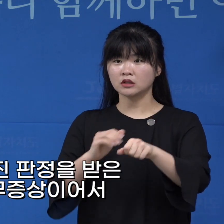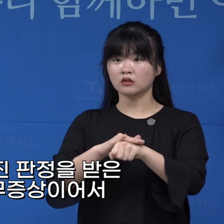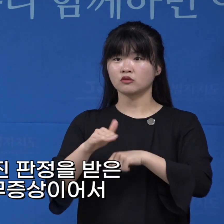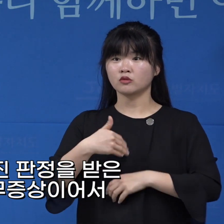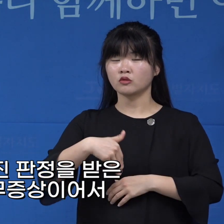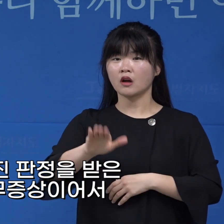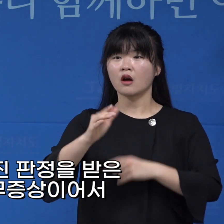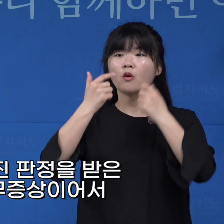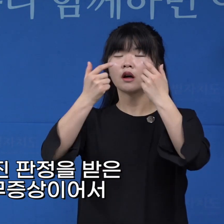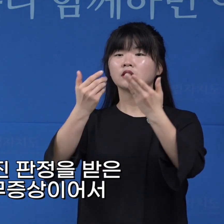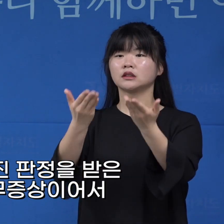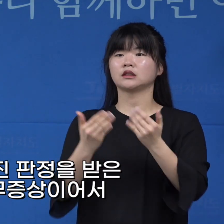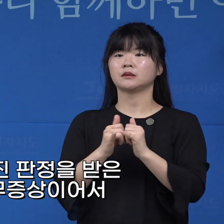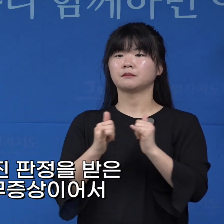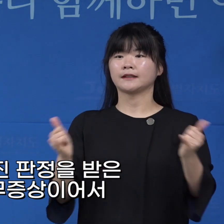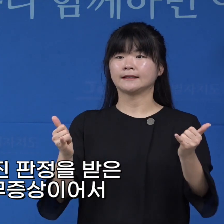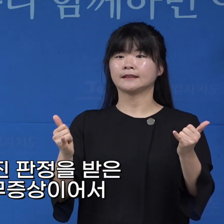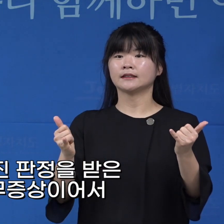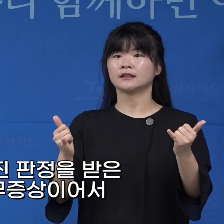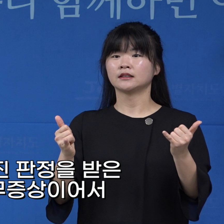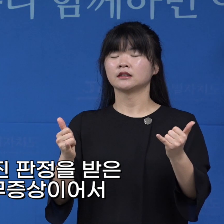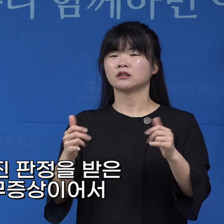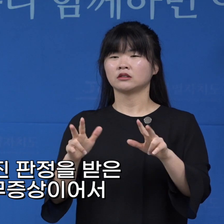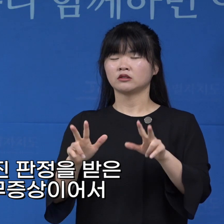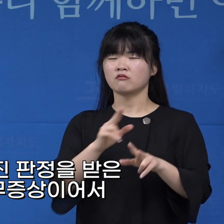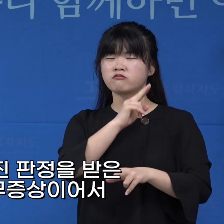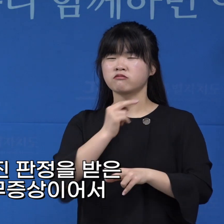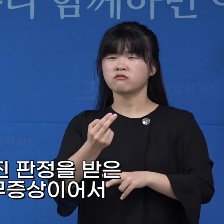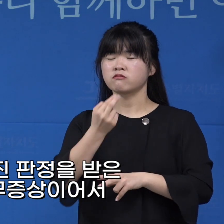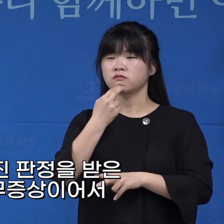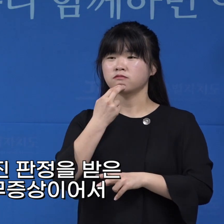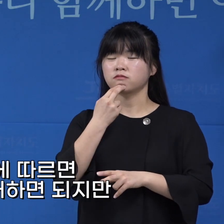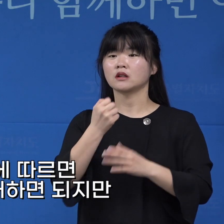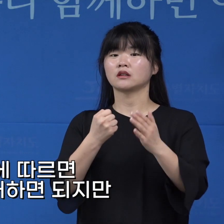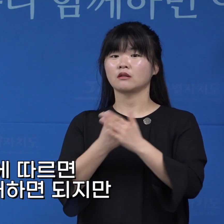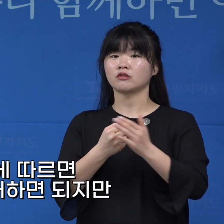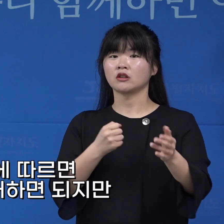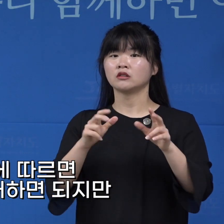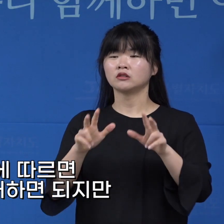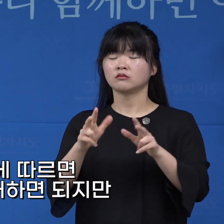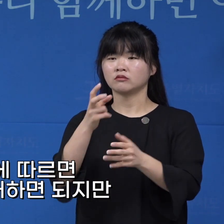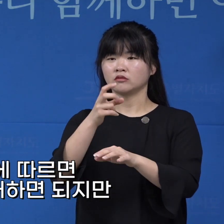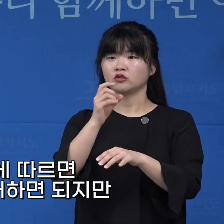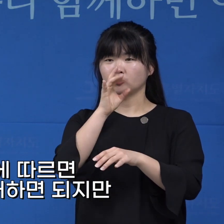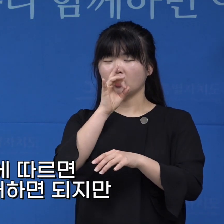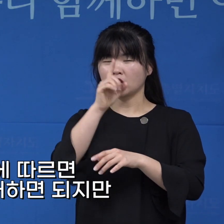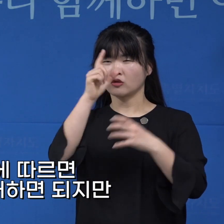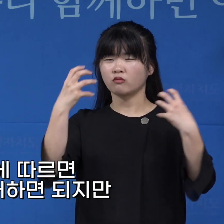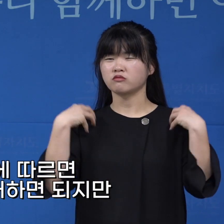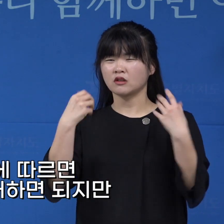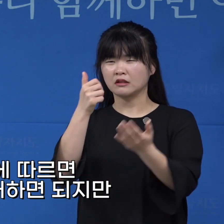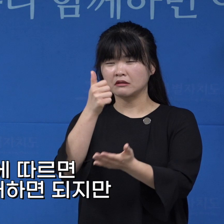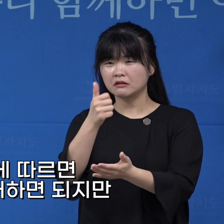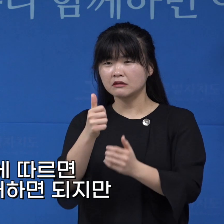대구에서 확진 판정을 받은 대구 확진자도 무증상인 경우여서 중대본 지침에 따르면